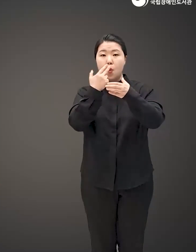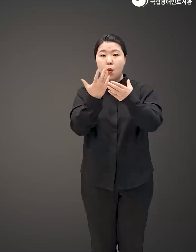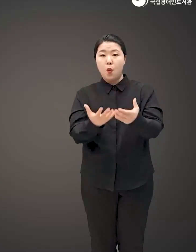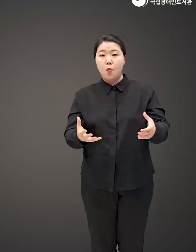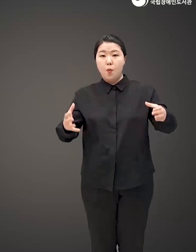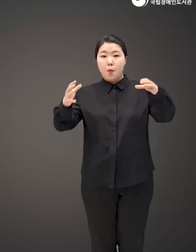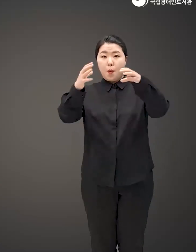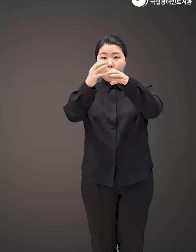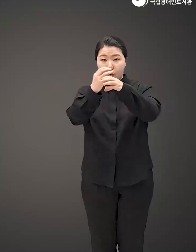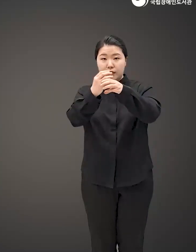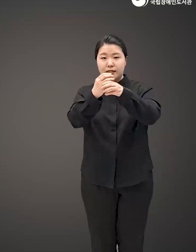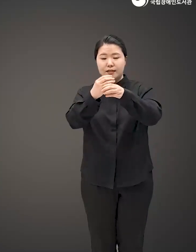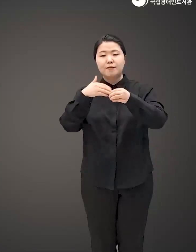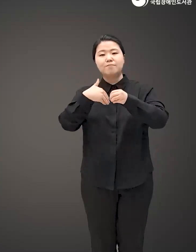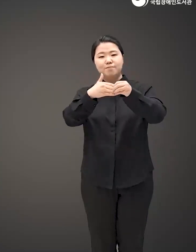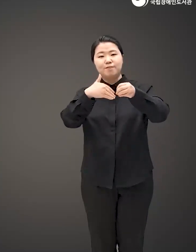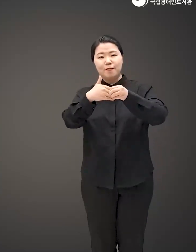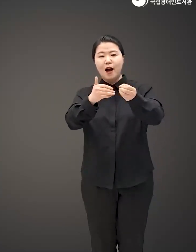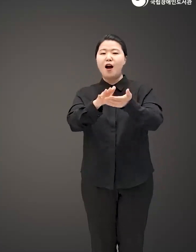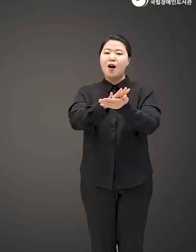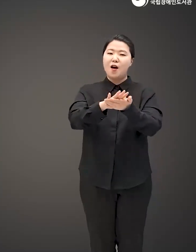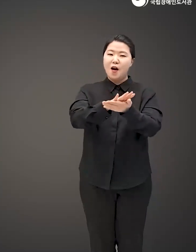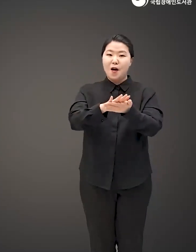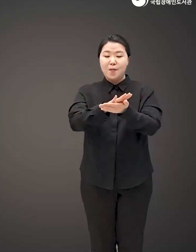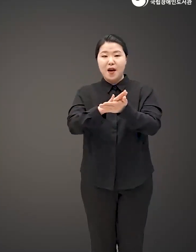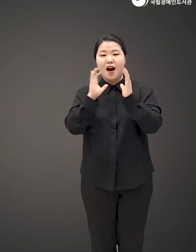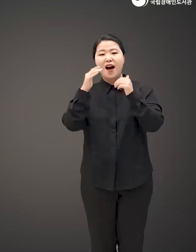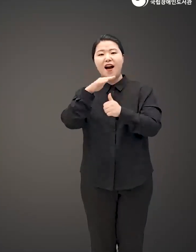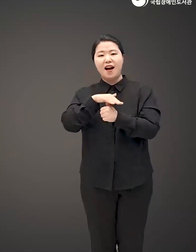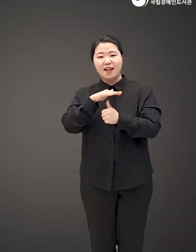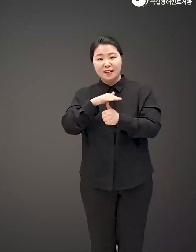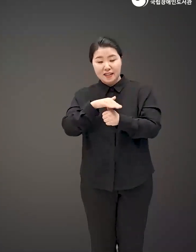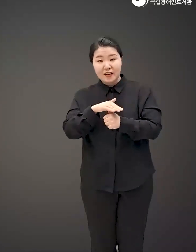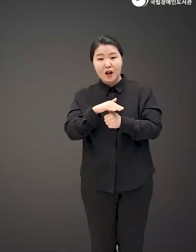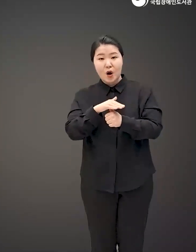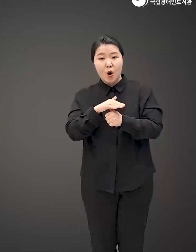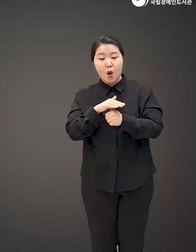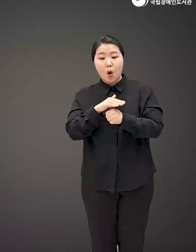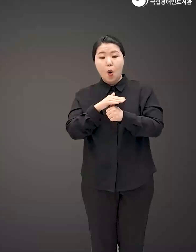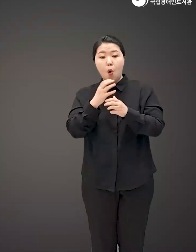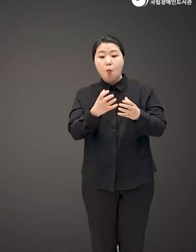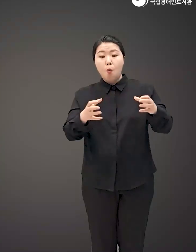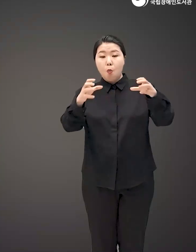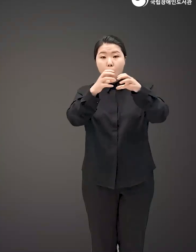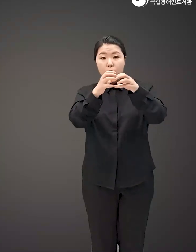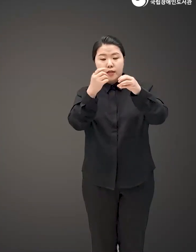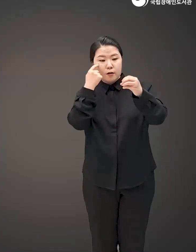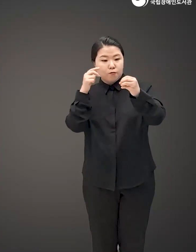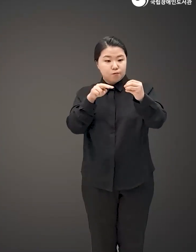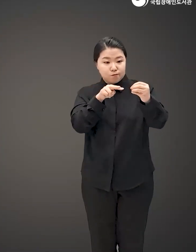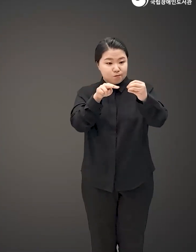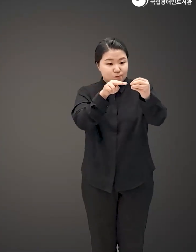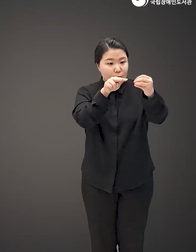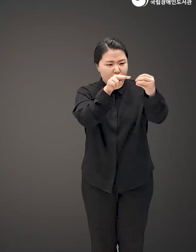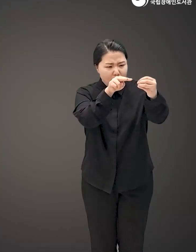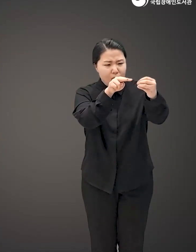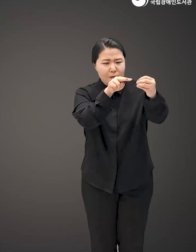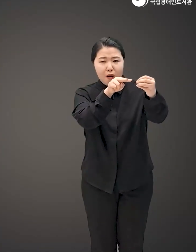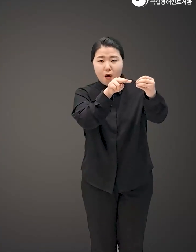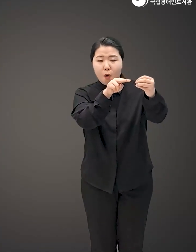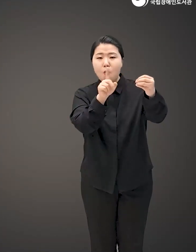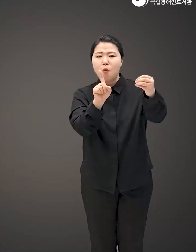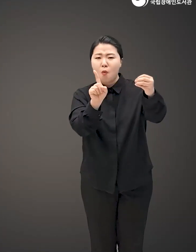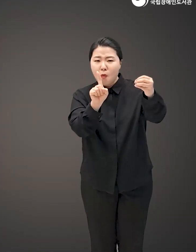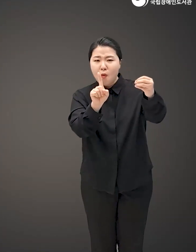든 봉지를 치고 놀다 보면 아이들은 그 봉지에서 눈을 뗄 수가 없습니다.